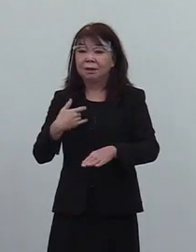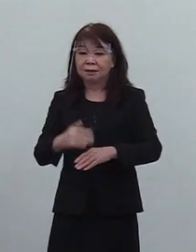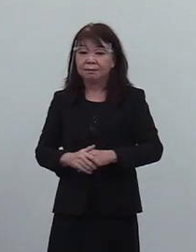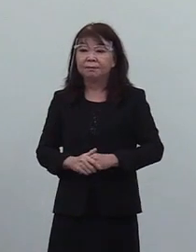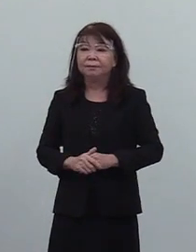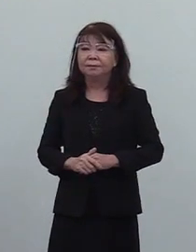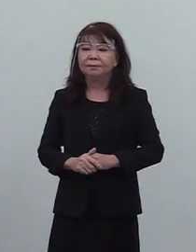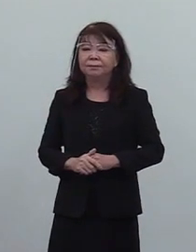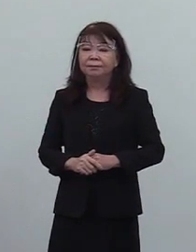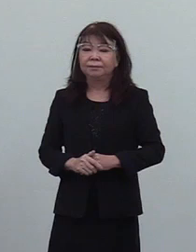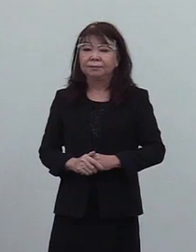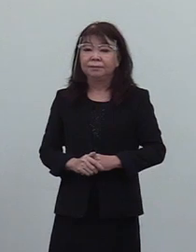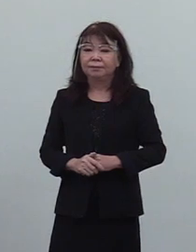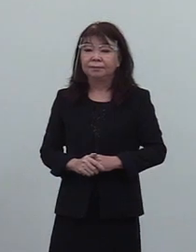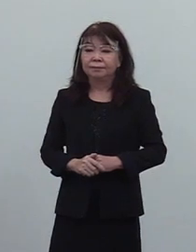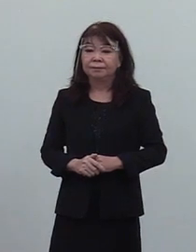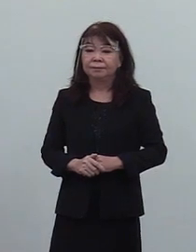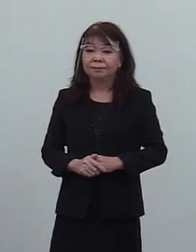はい、